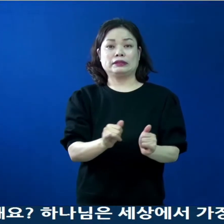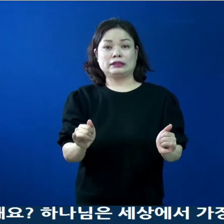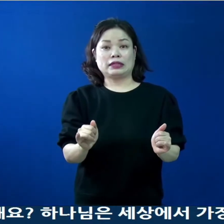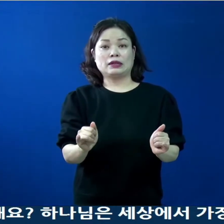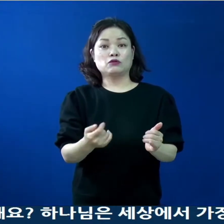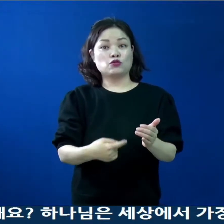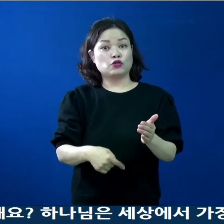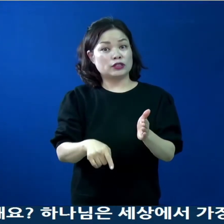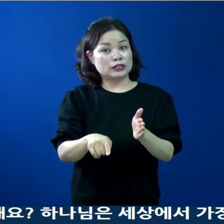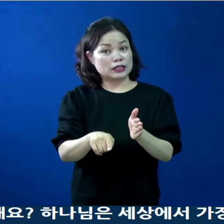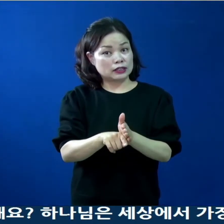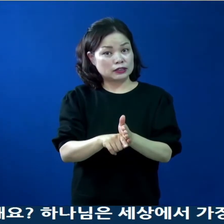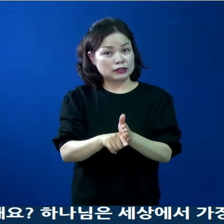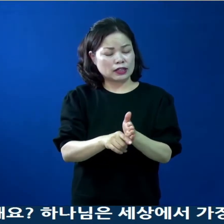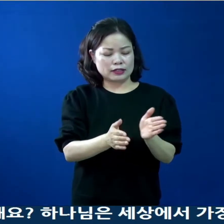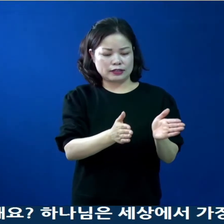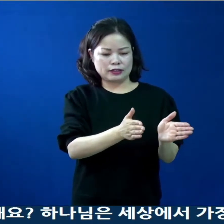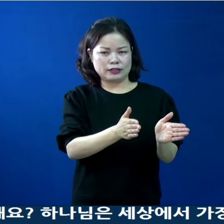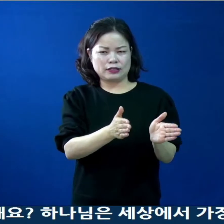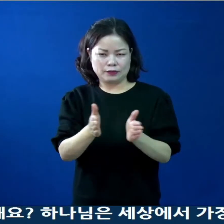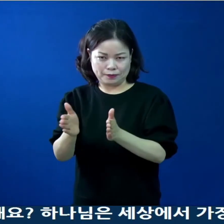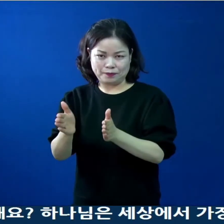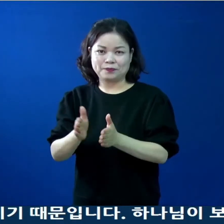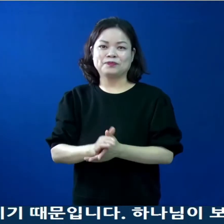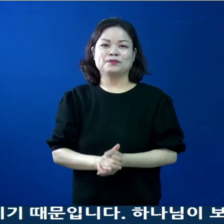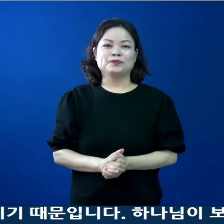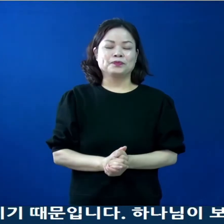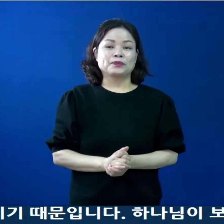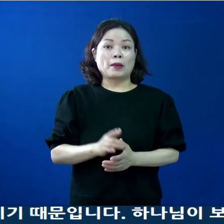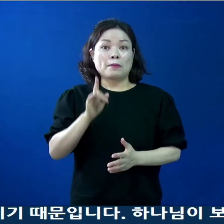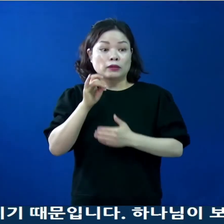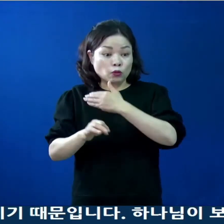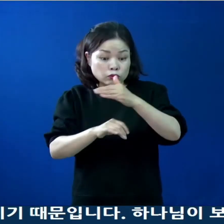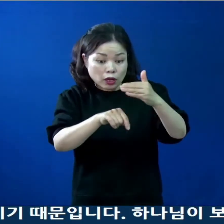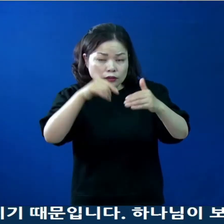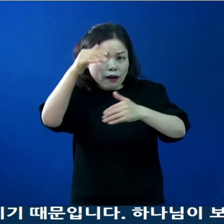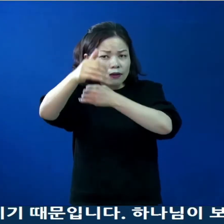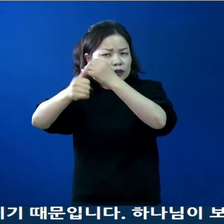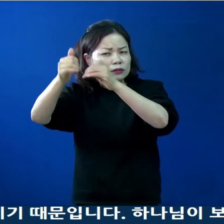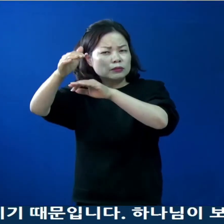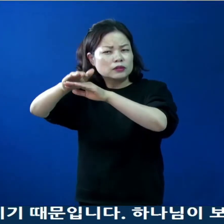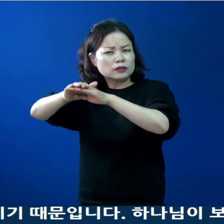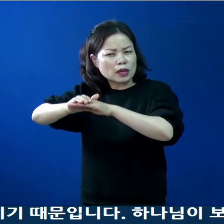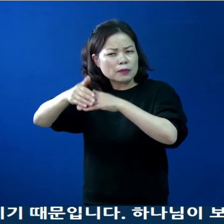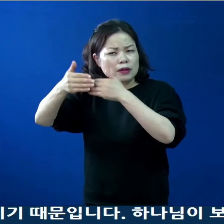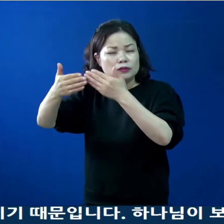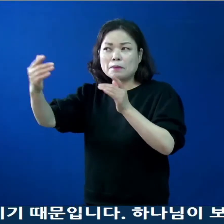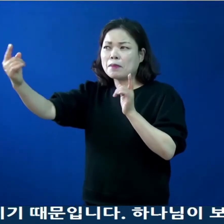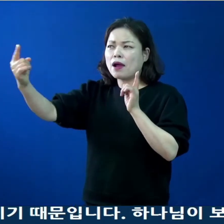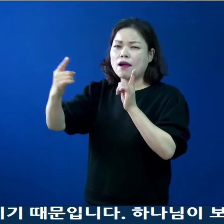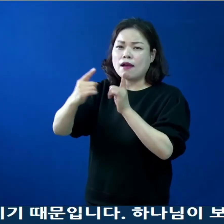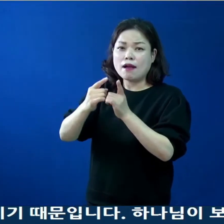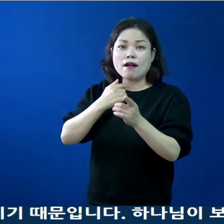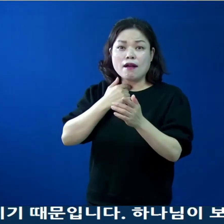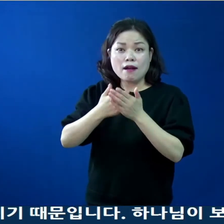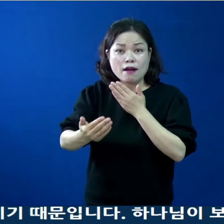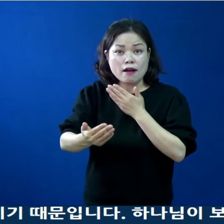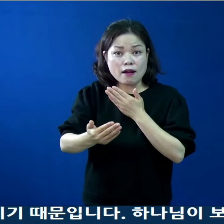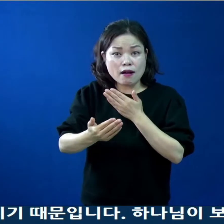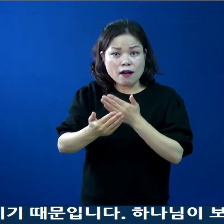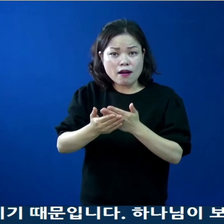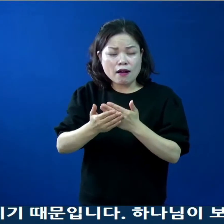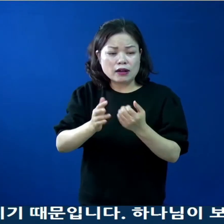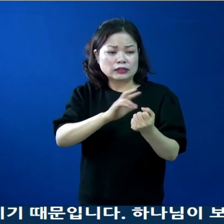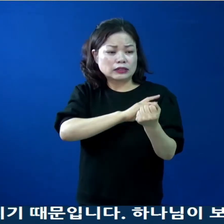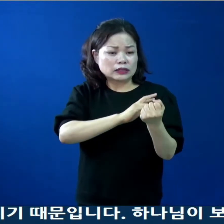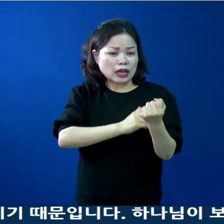위해서도 예비되어 있다는 것입니다. 만약 우리 가운데 하나님을 예배하고 하나님을 만나고 경험하는 데 있어서